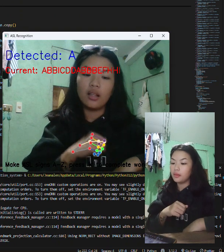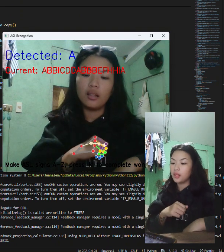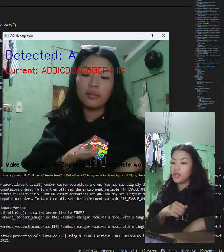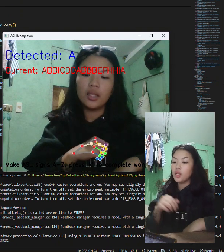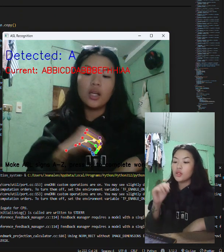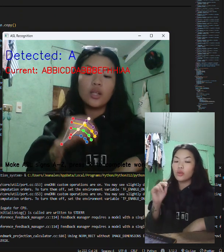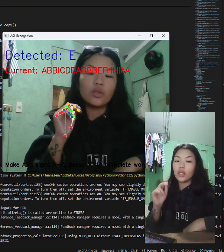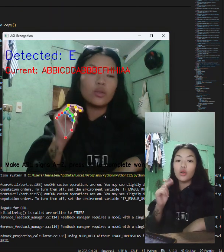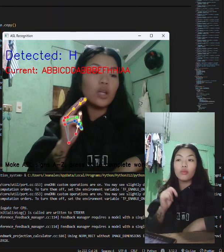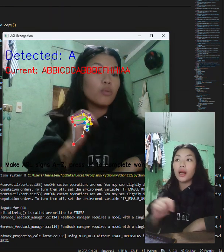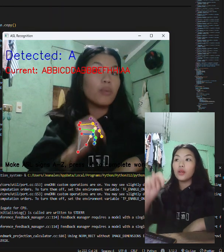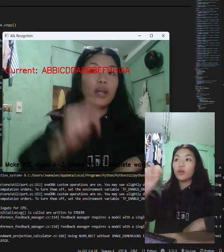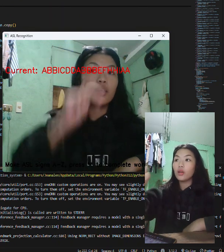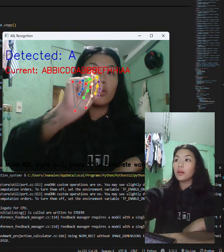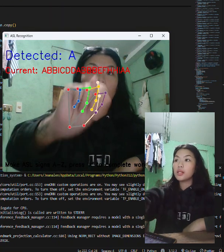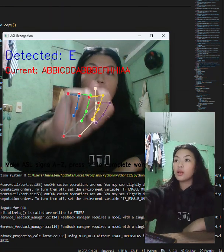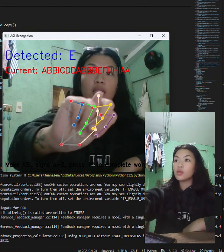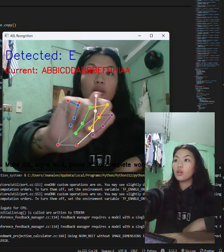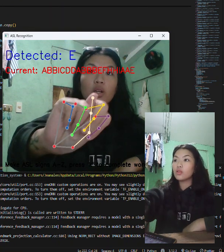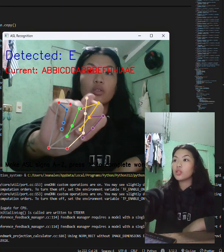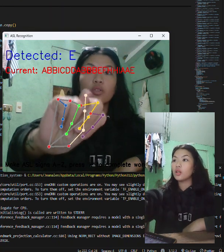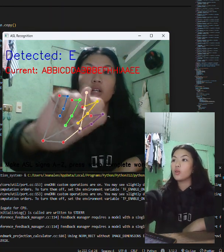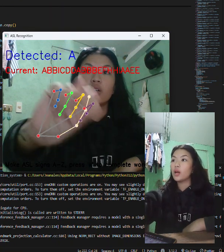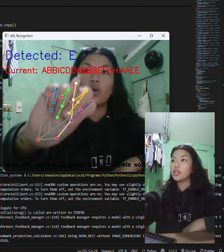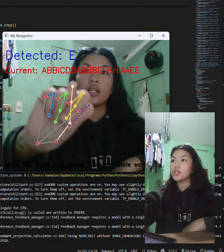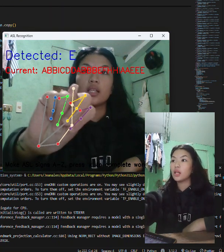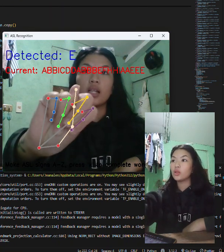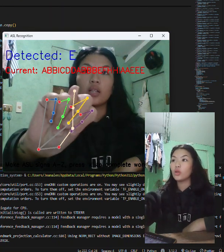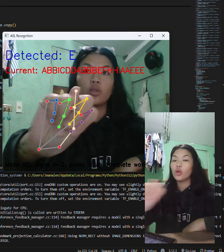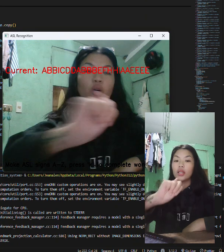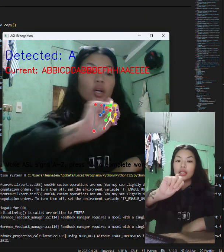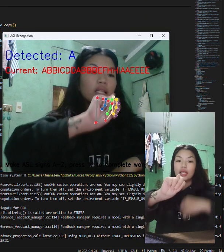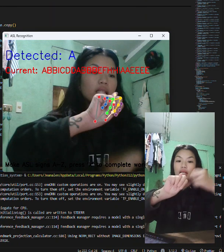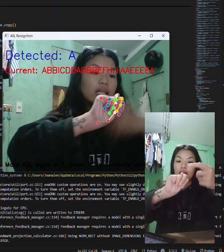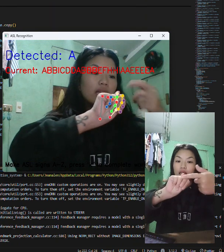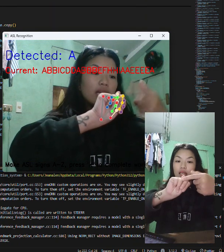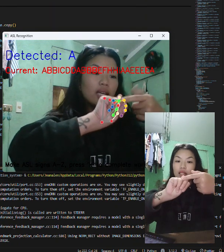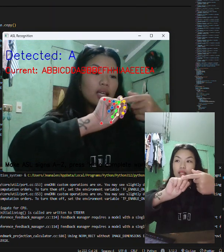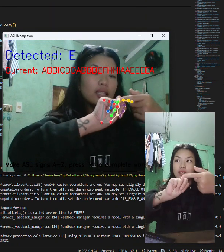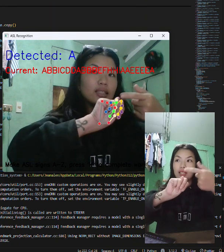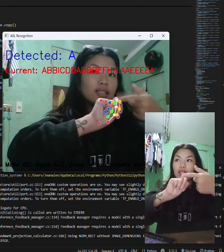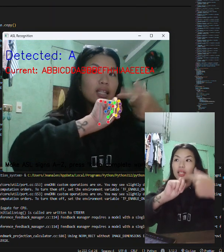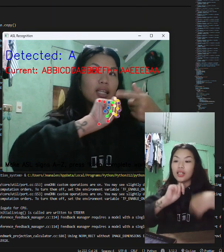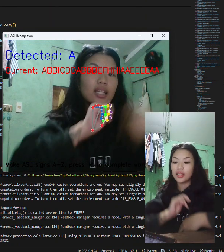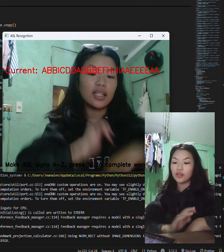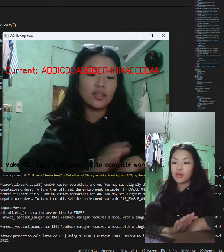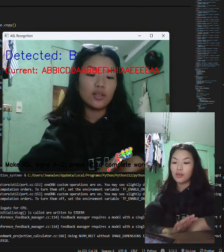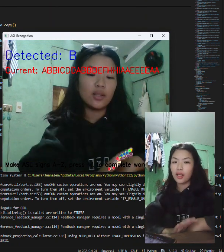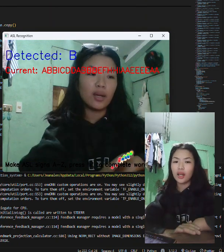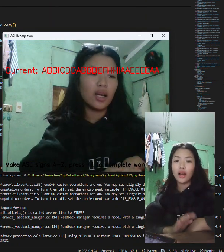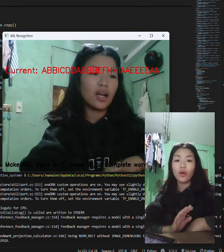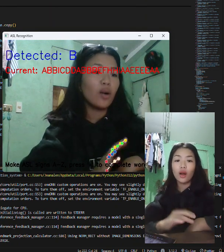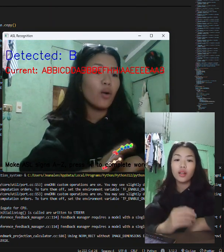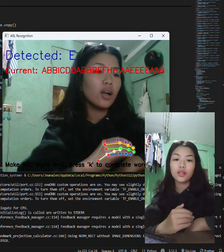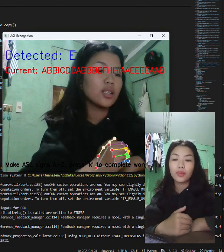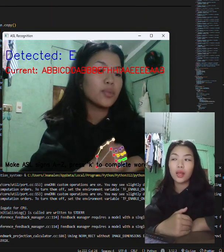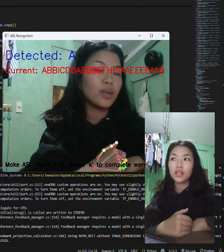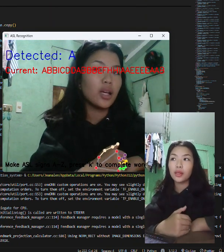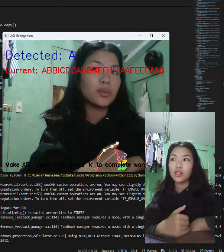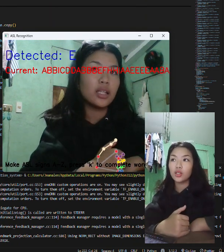L. So, uban no, nga bisag kung saan to siya, kuan eksakto, dili ka na, kasi baga, ako